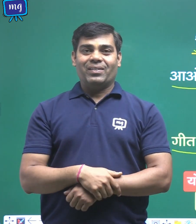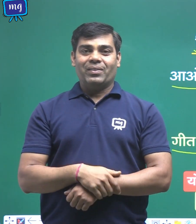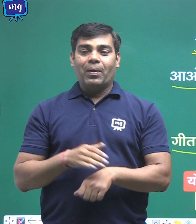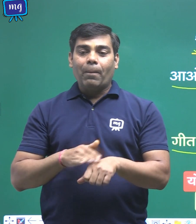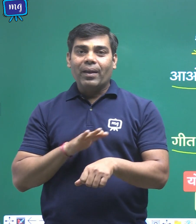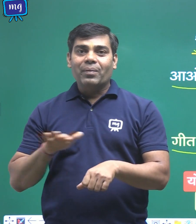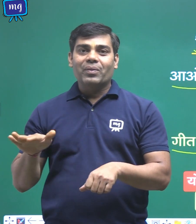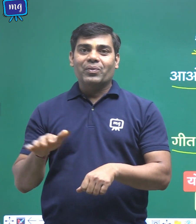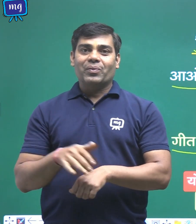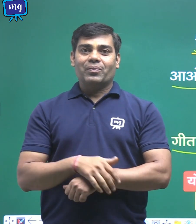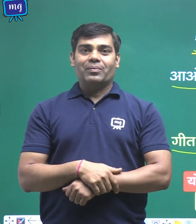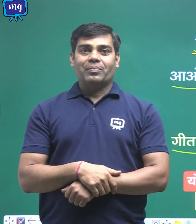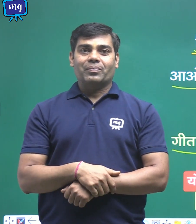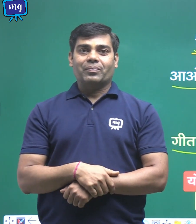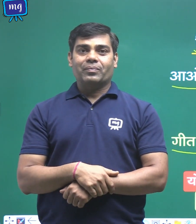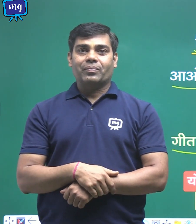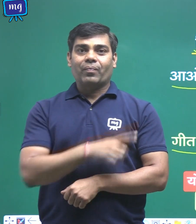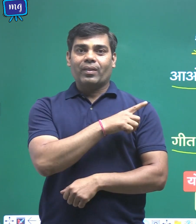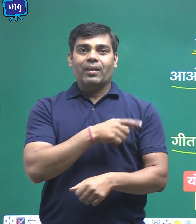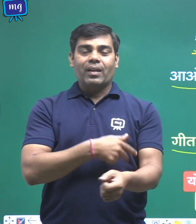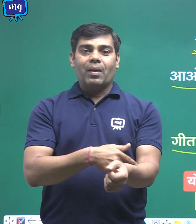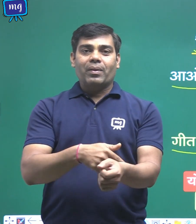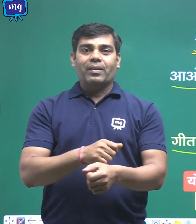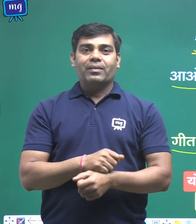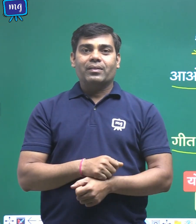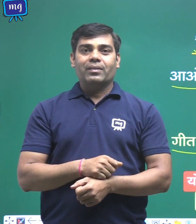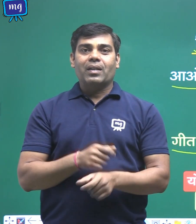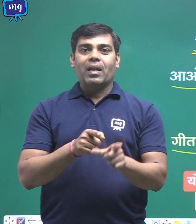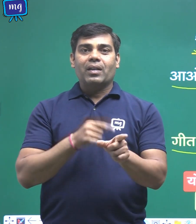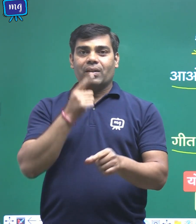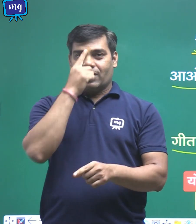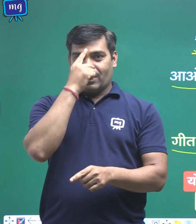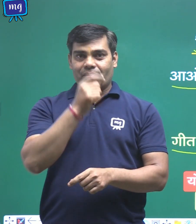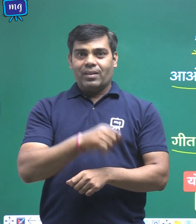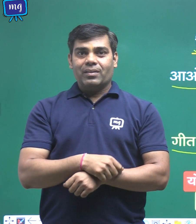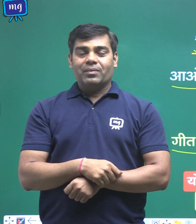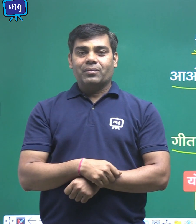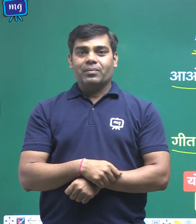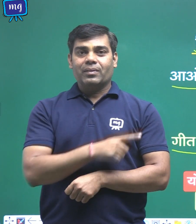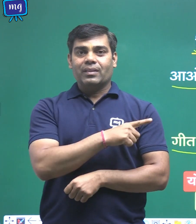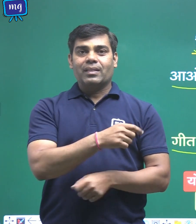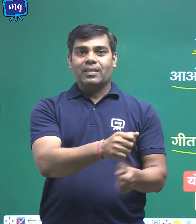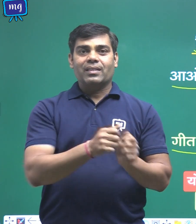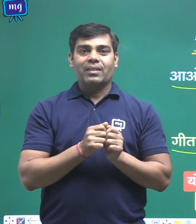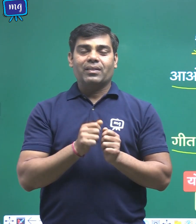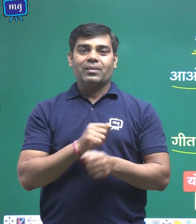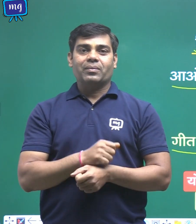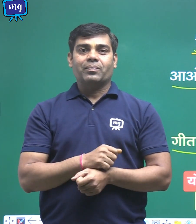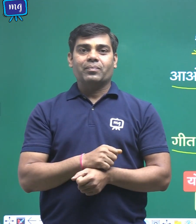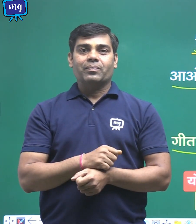प्यारे बच्चों, मेरा नाम है योगेश कुमार तंवर और मेरे साथ